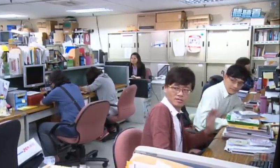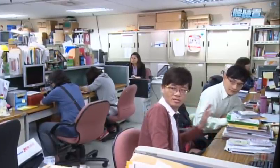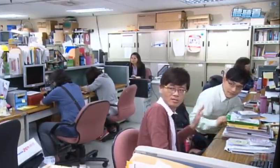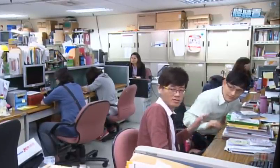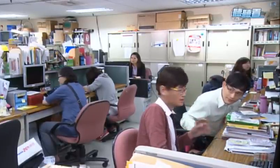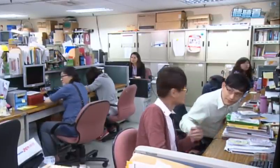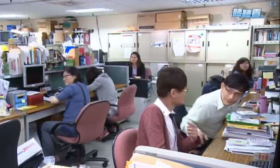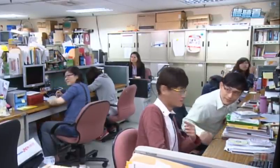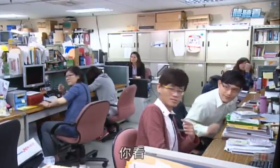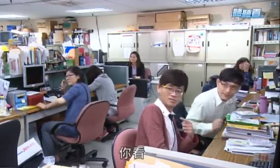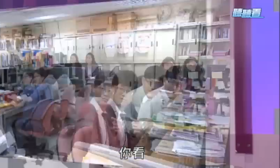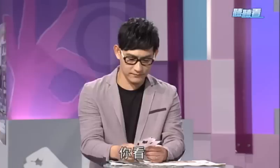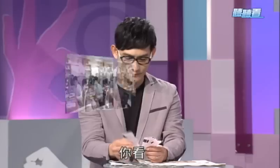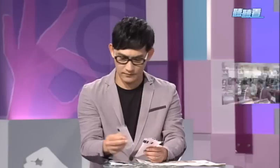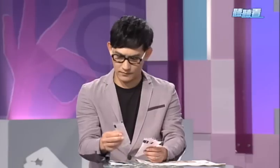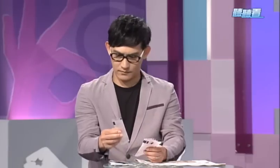啊！哎呦，你看，